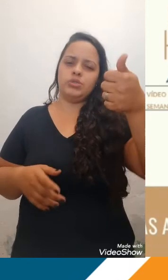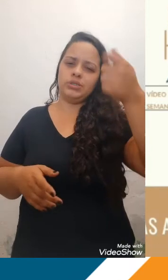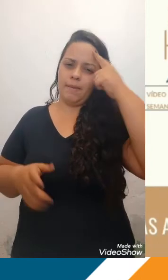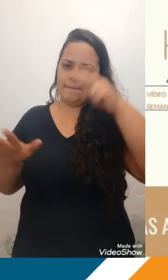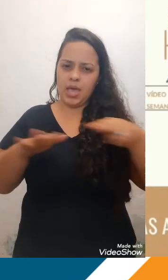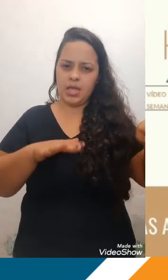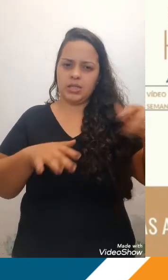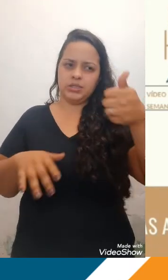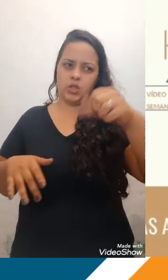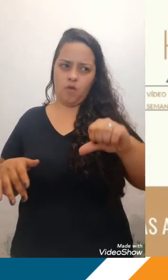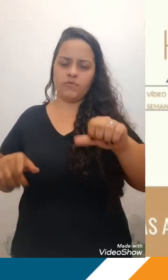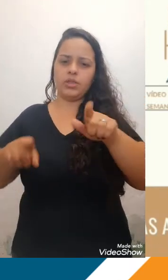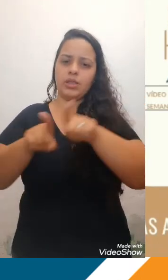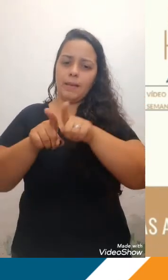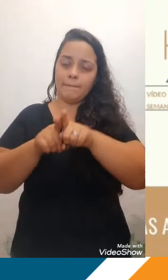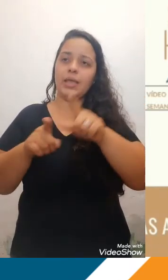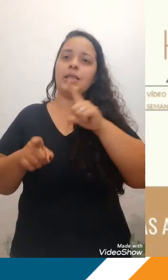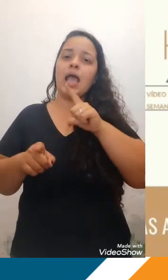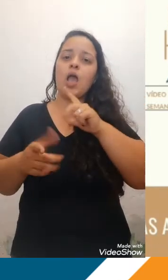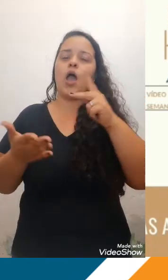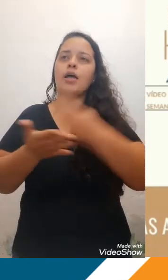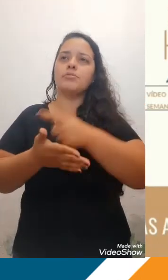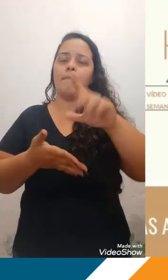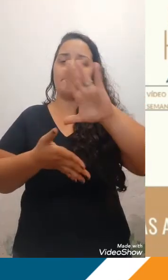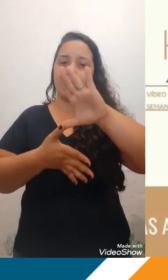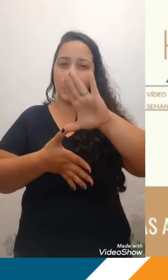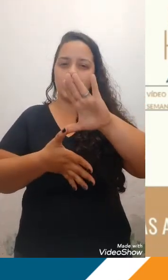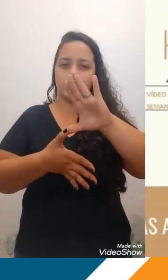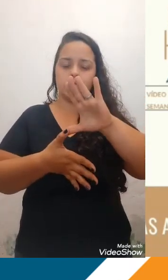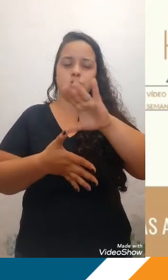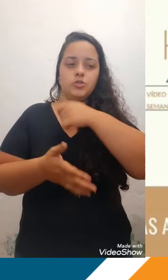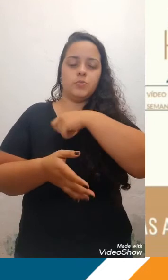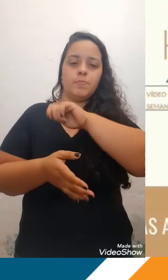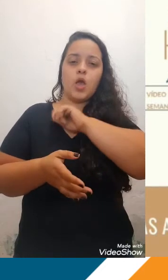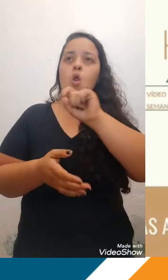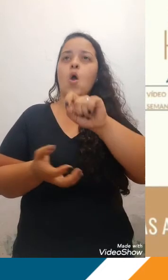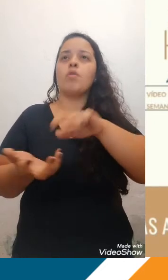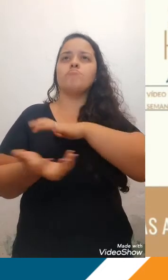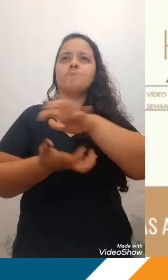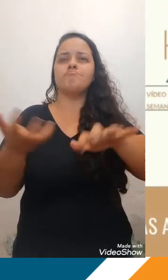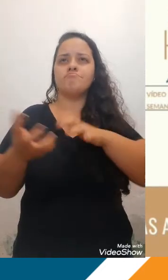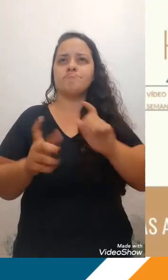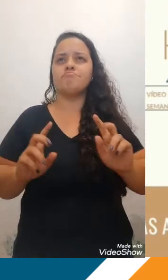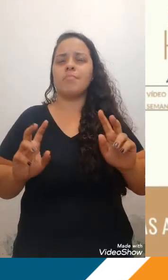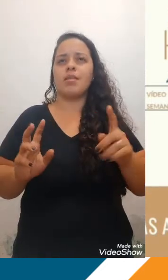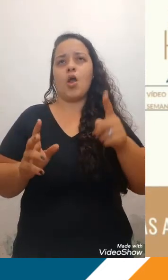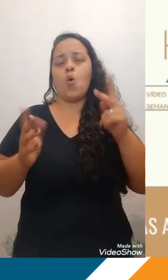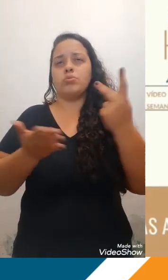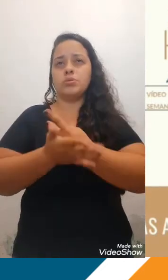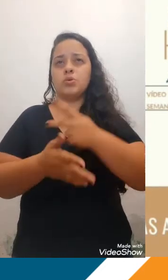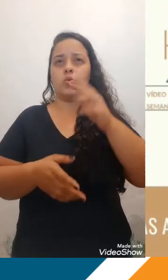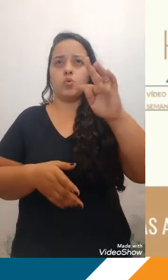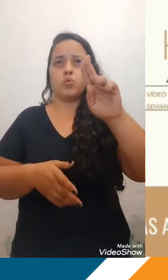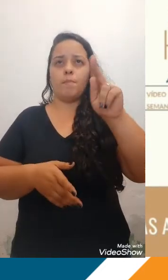19. E a gente pode falar, no caso das Américas Espanholas, sobre a rebelião de Tupac Amaru II, ocorrida